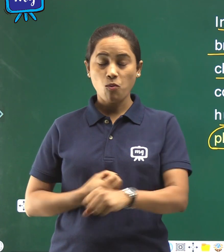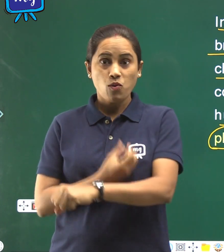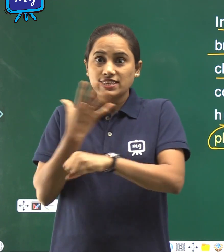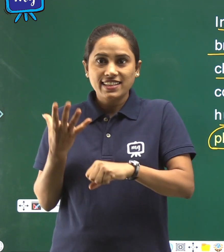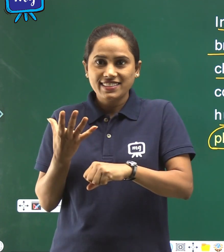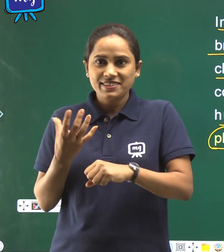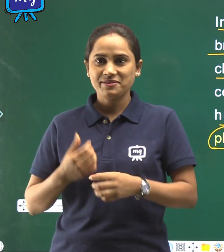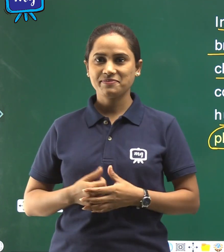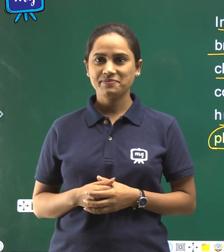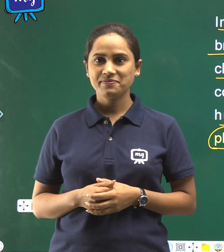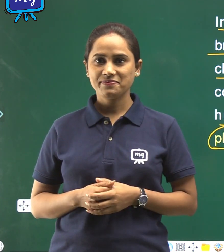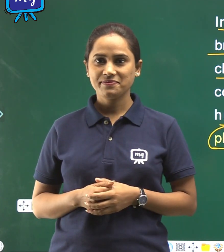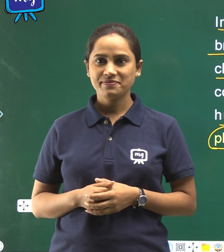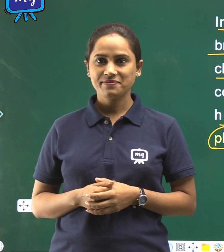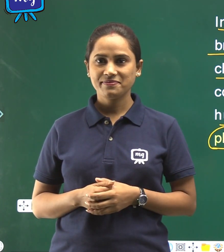बसंत.